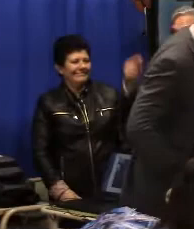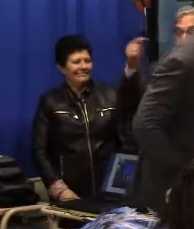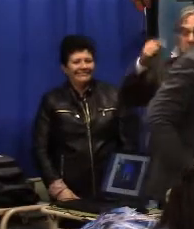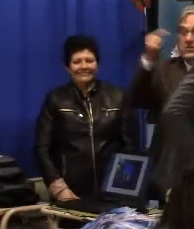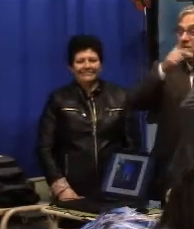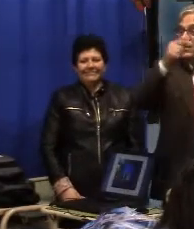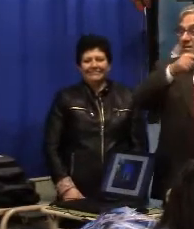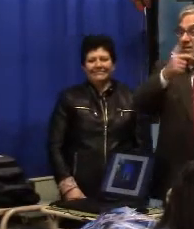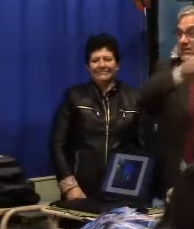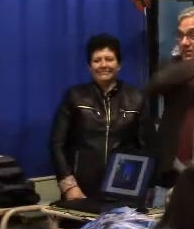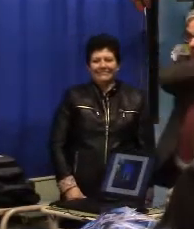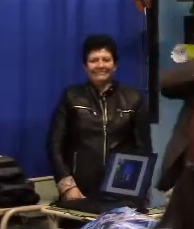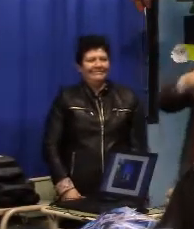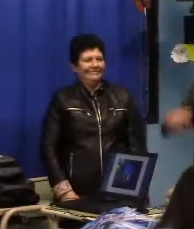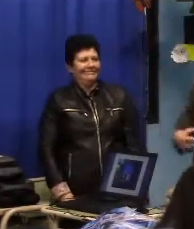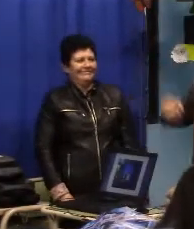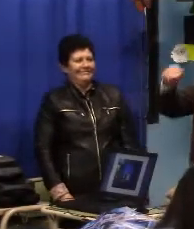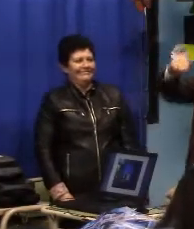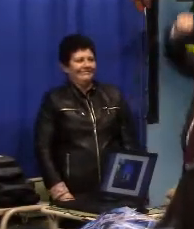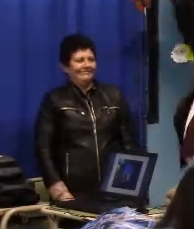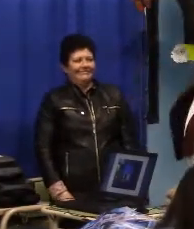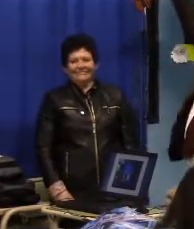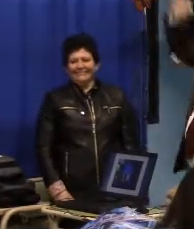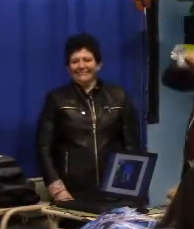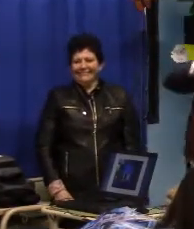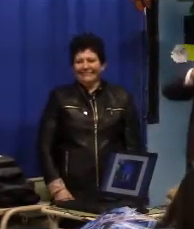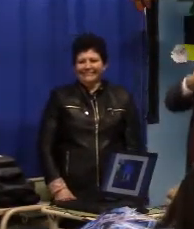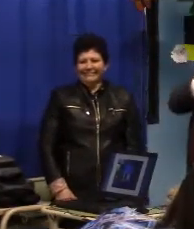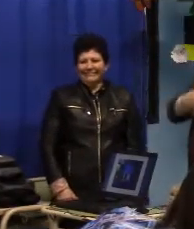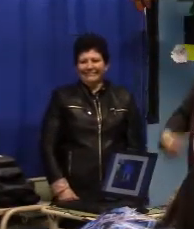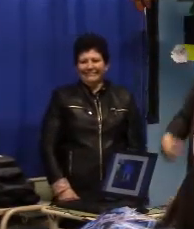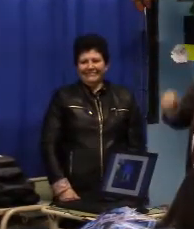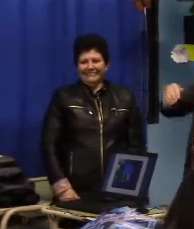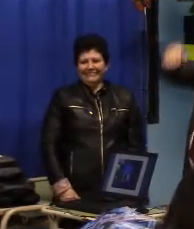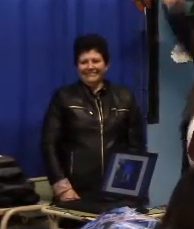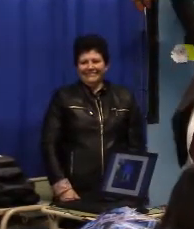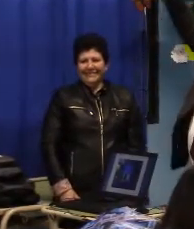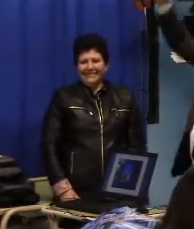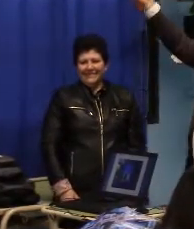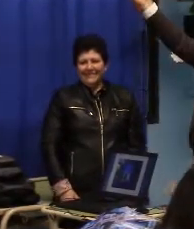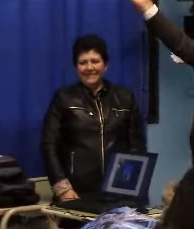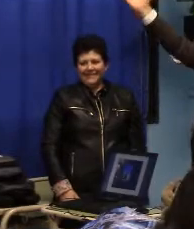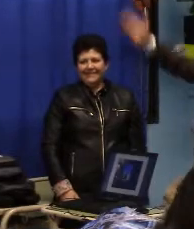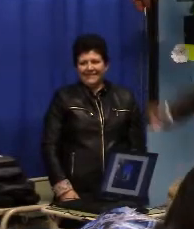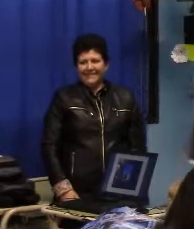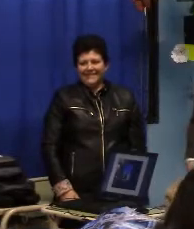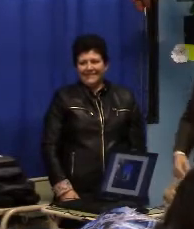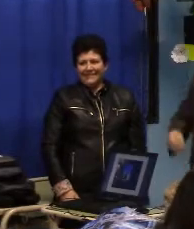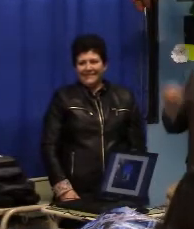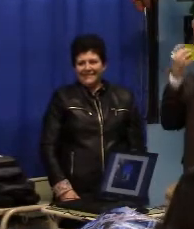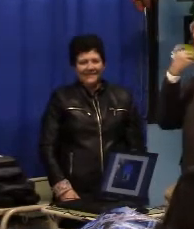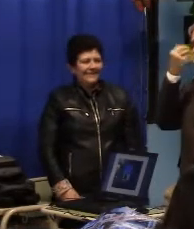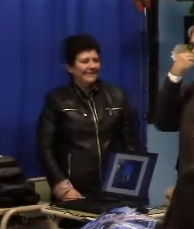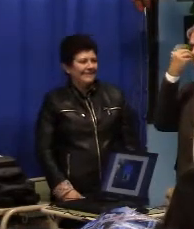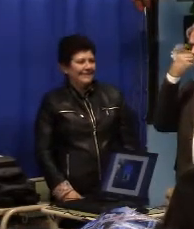Sentate acá. No, estamos muy alto. Parece que dependen de.